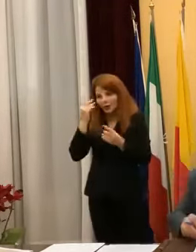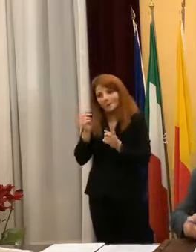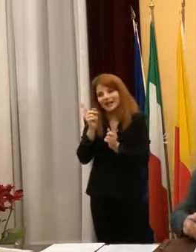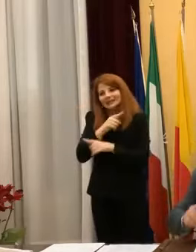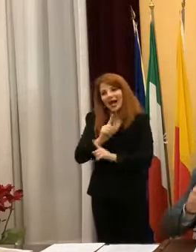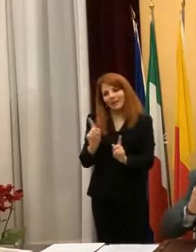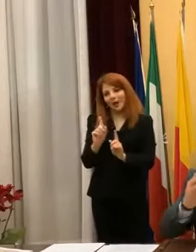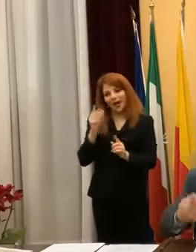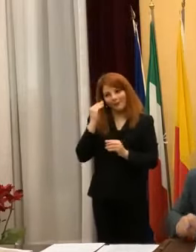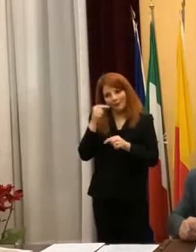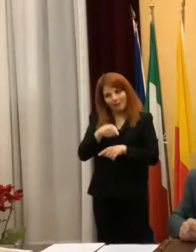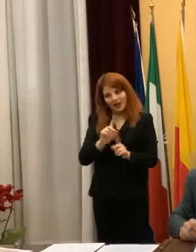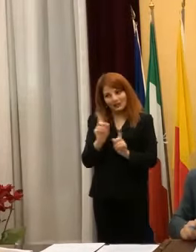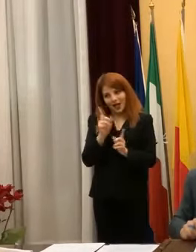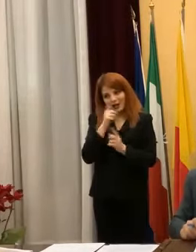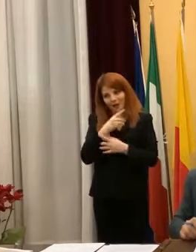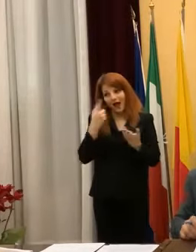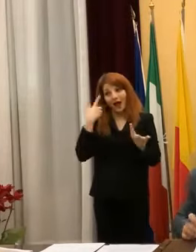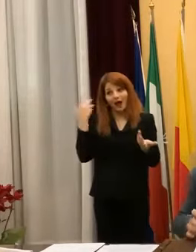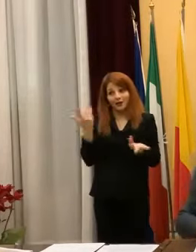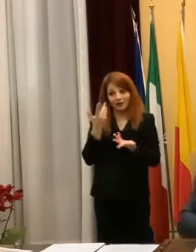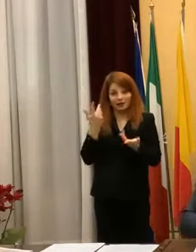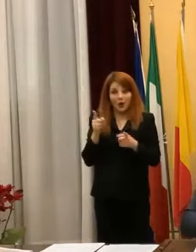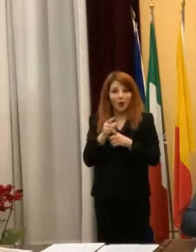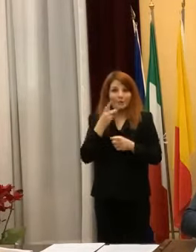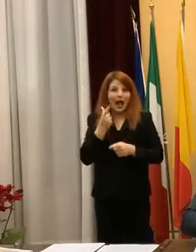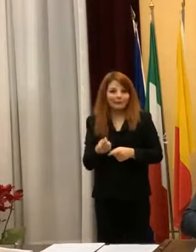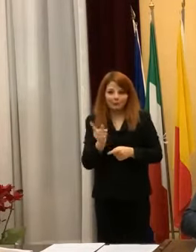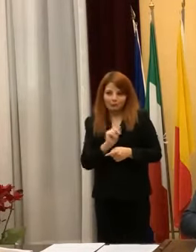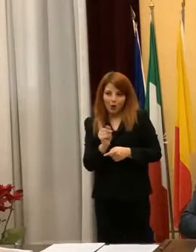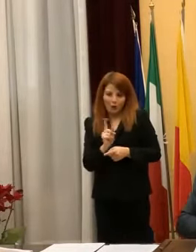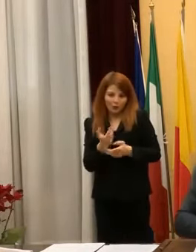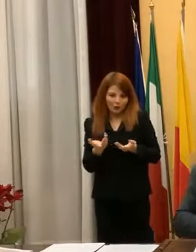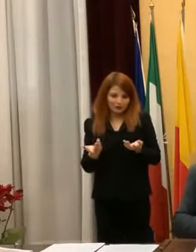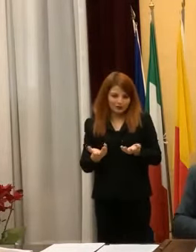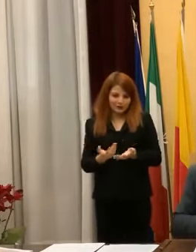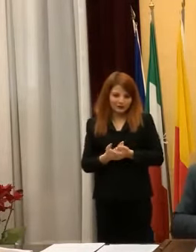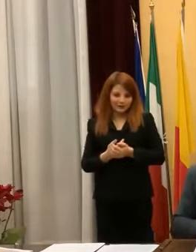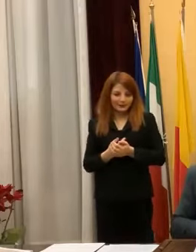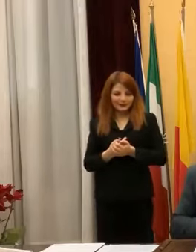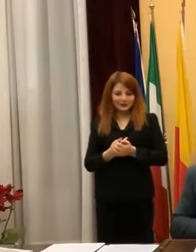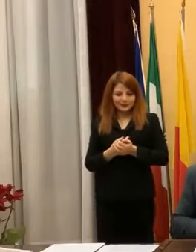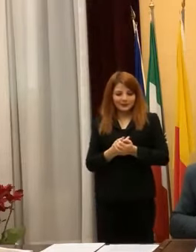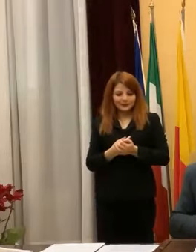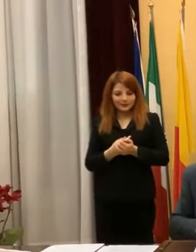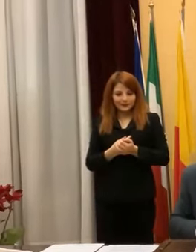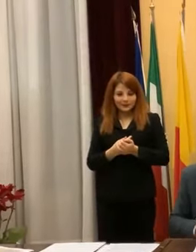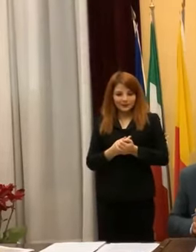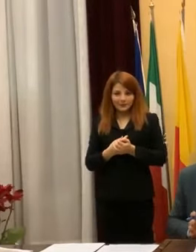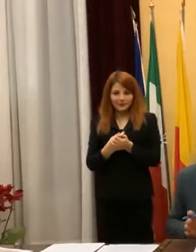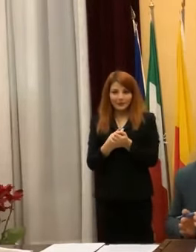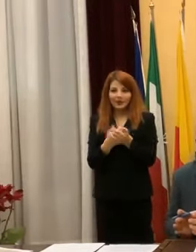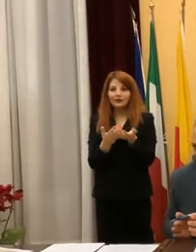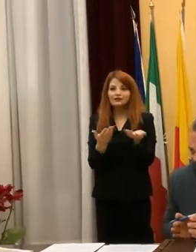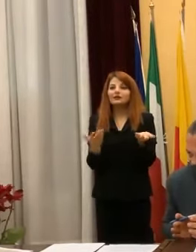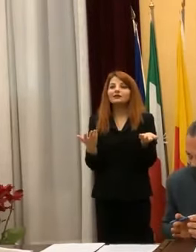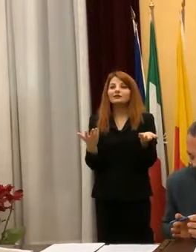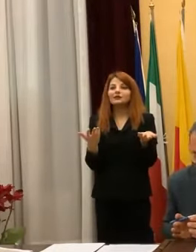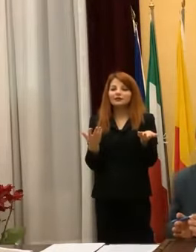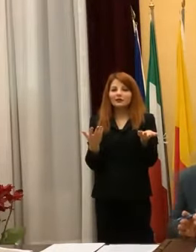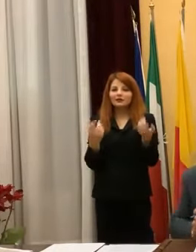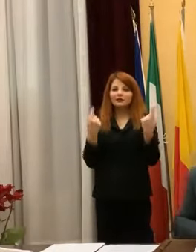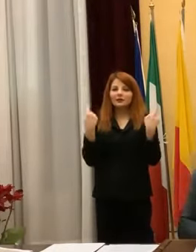Mussolino, una coincidenza. Quindi attenzione, viene nominato commissario Covid per l'emergenza di